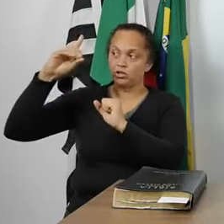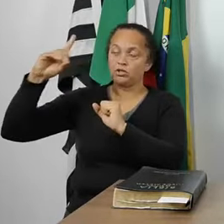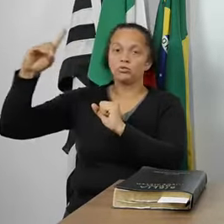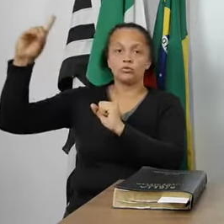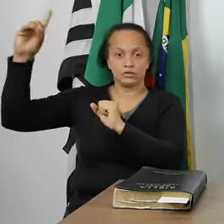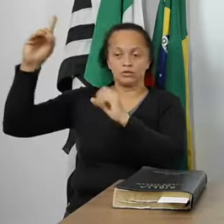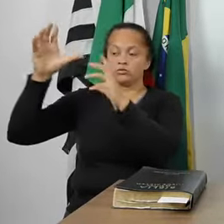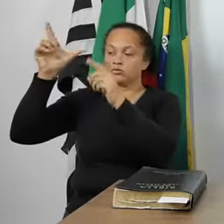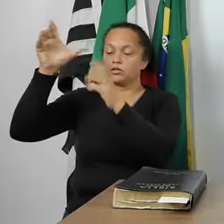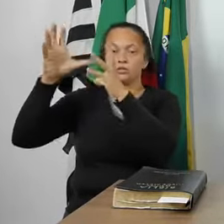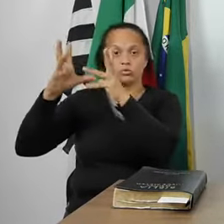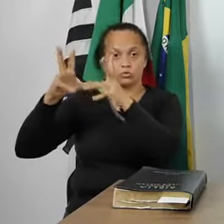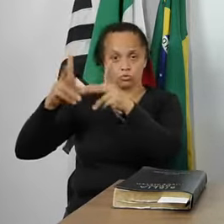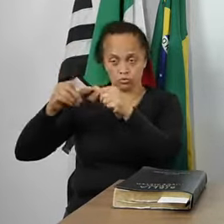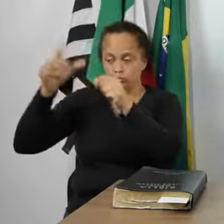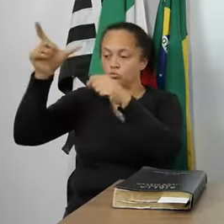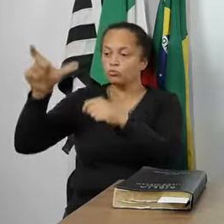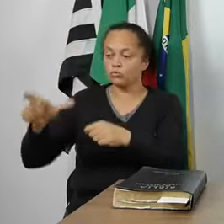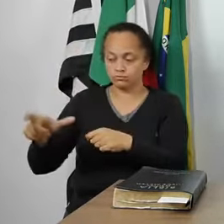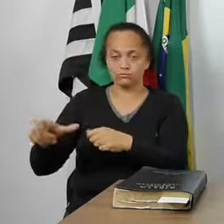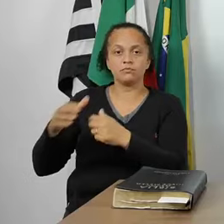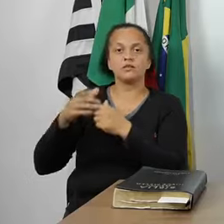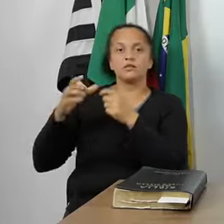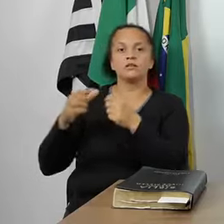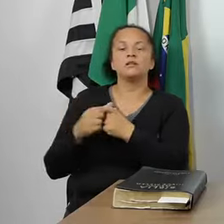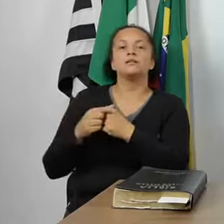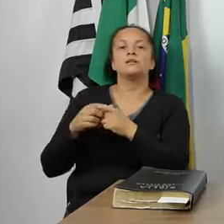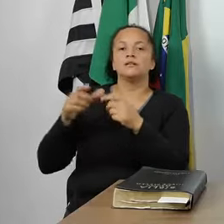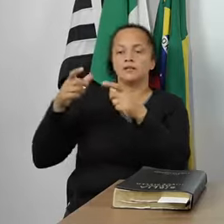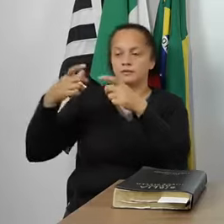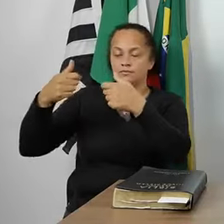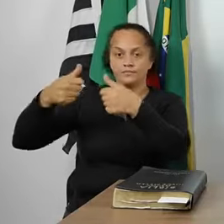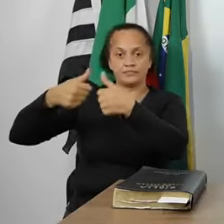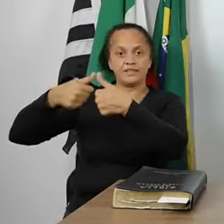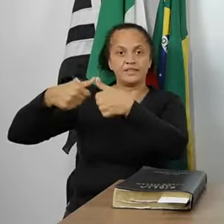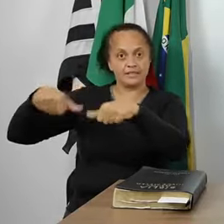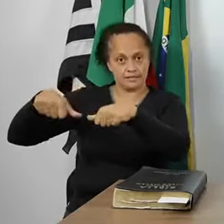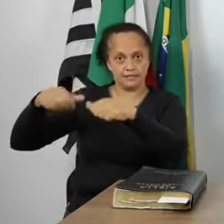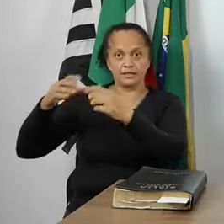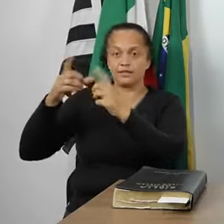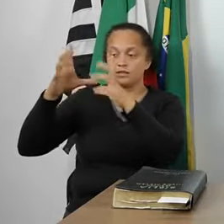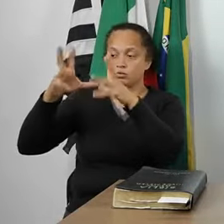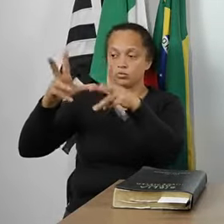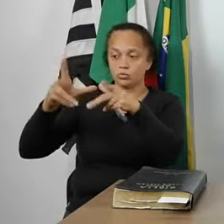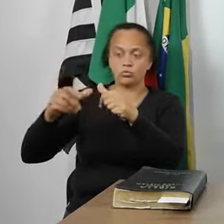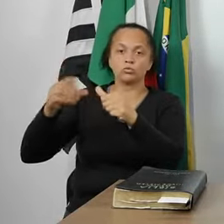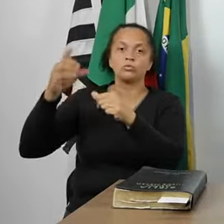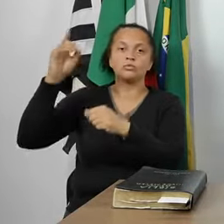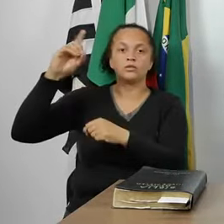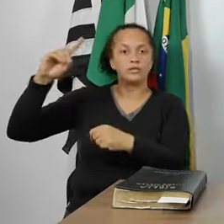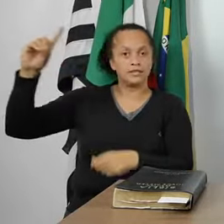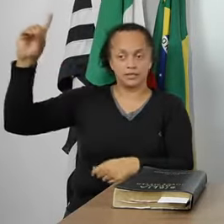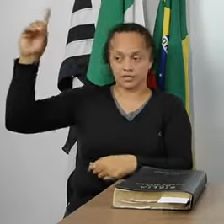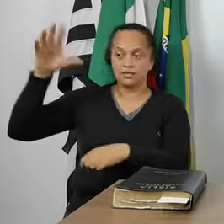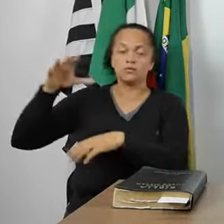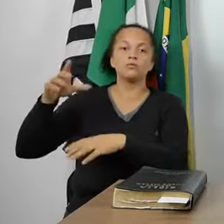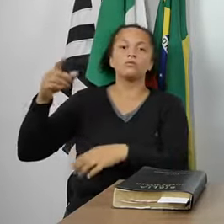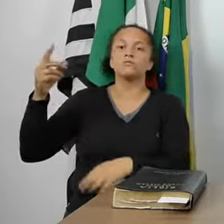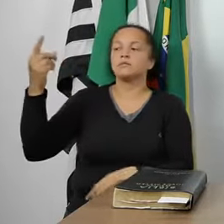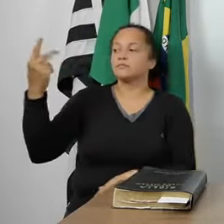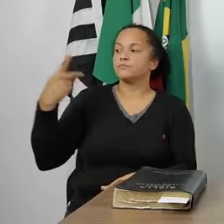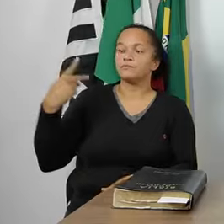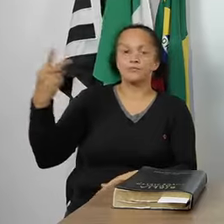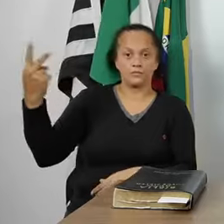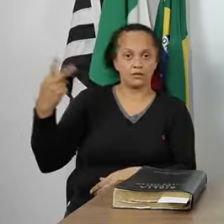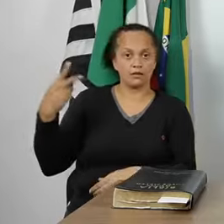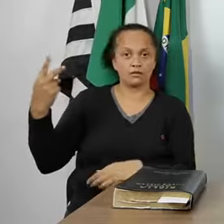que é pessoal, um Deus pessoal. Deus é uma pessoa. E a gente pode